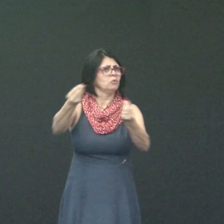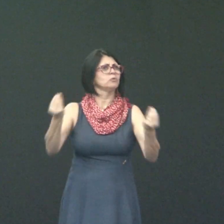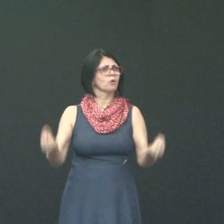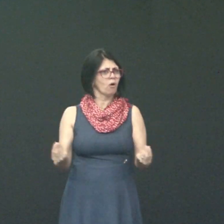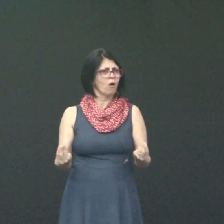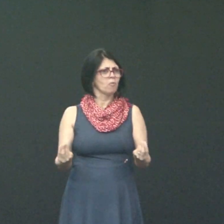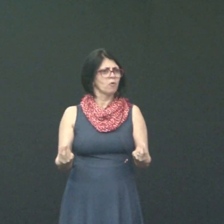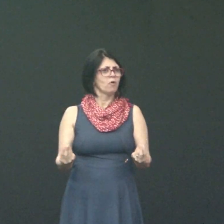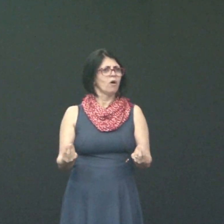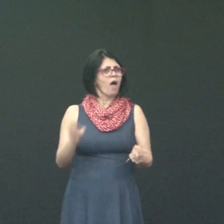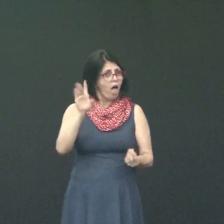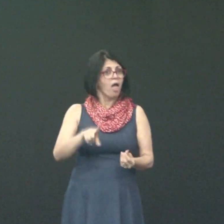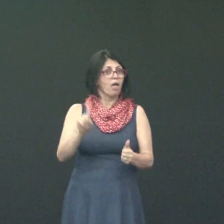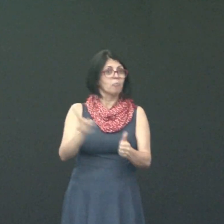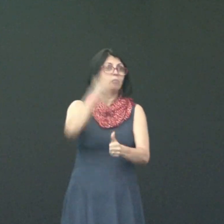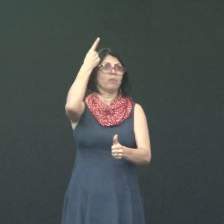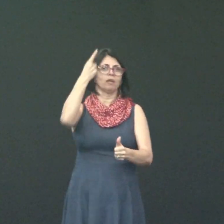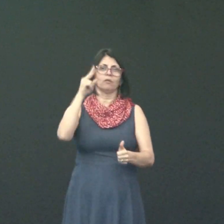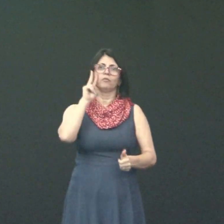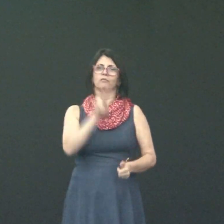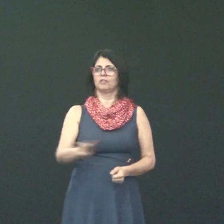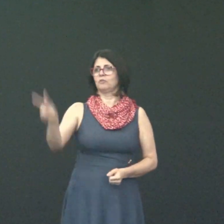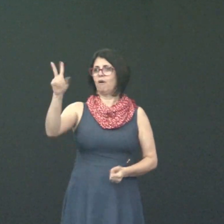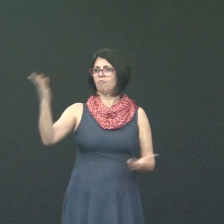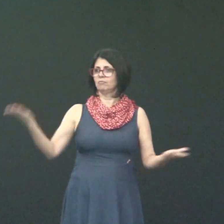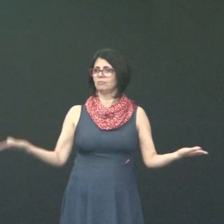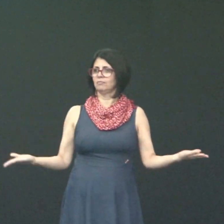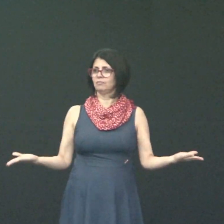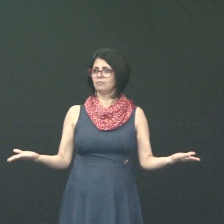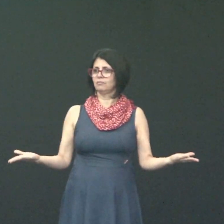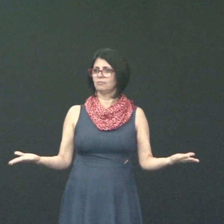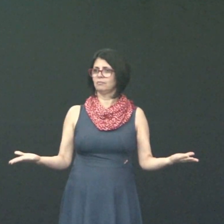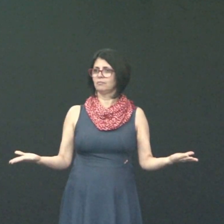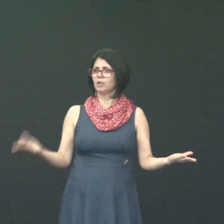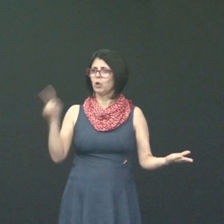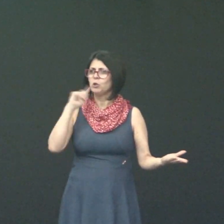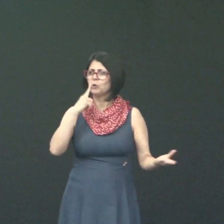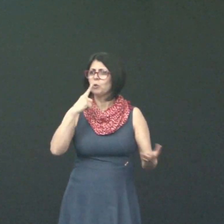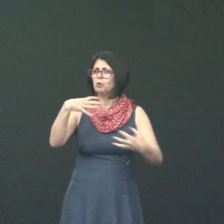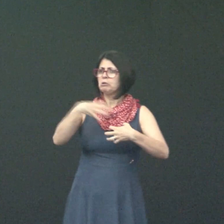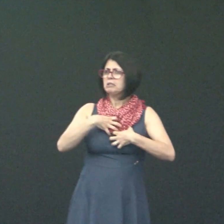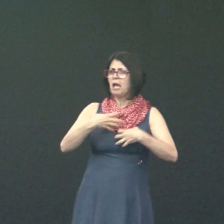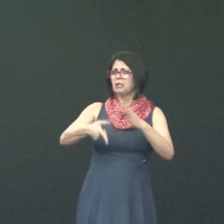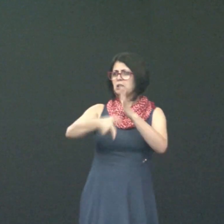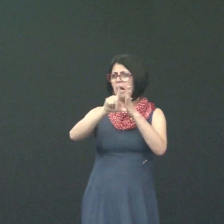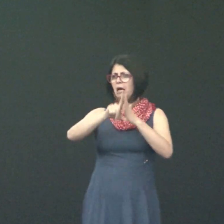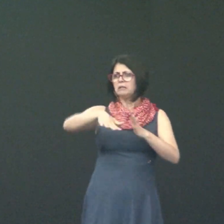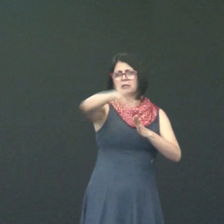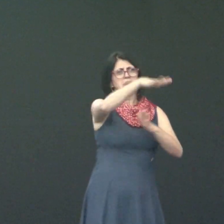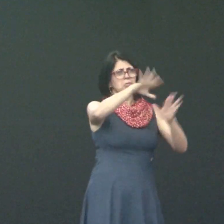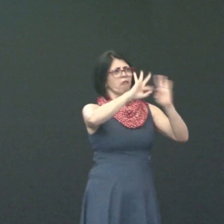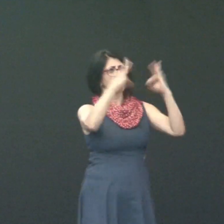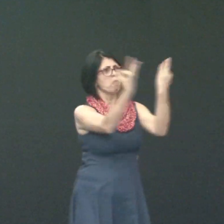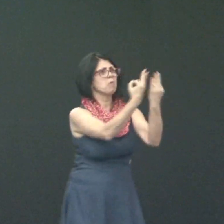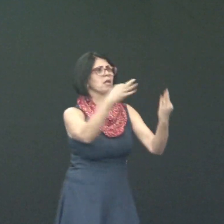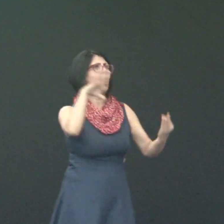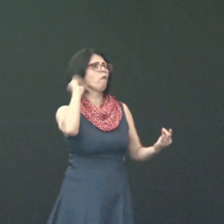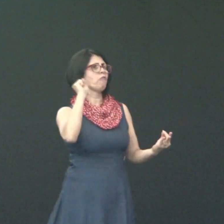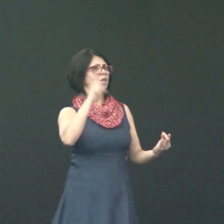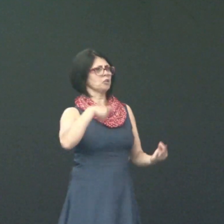que se coloca, que se apresenta como um ser visual. É aquele que tem